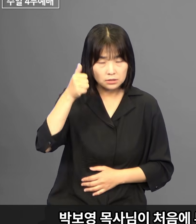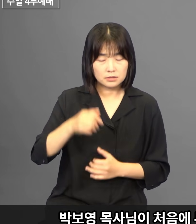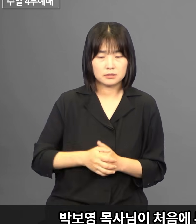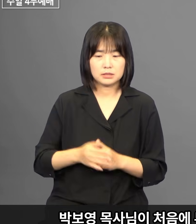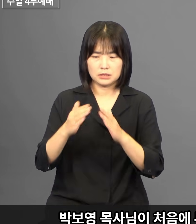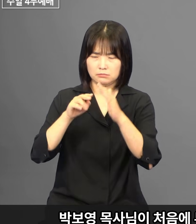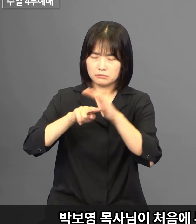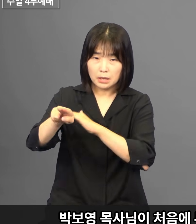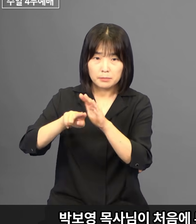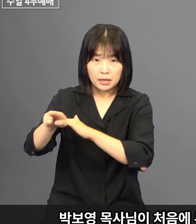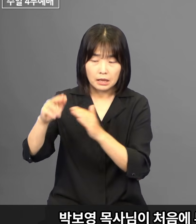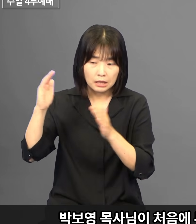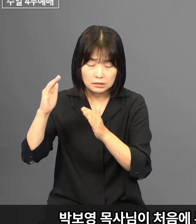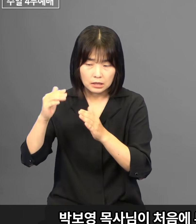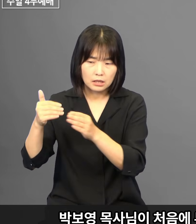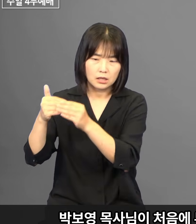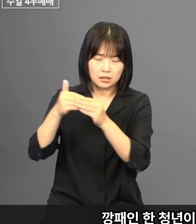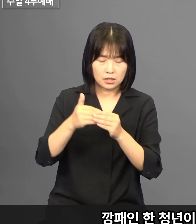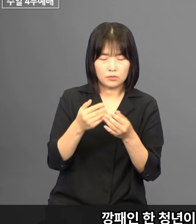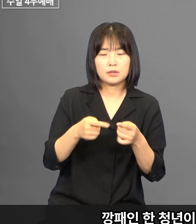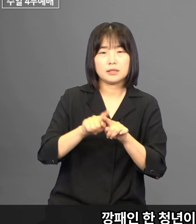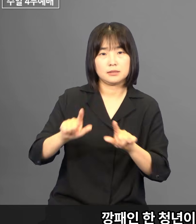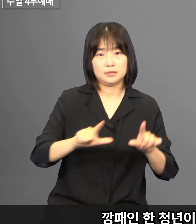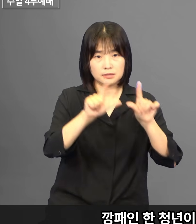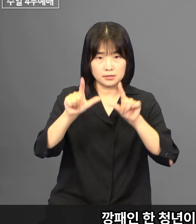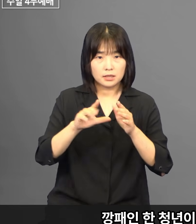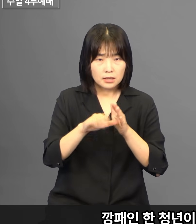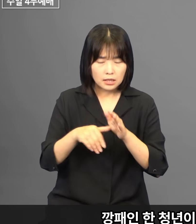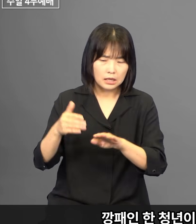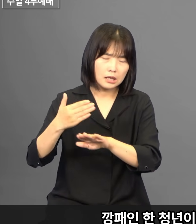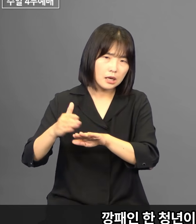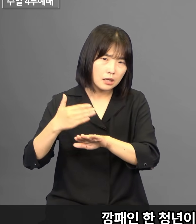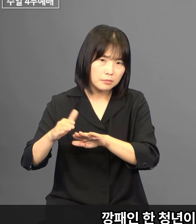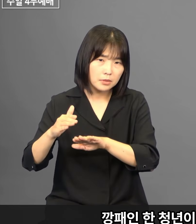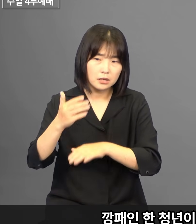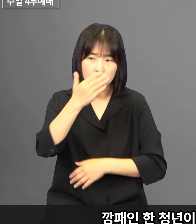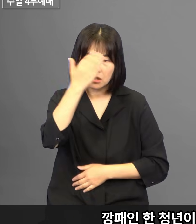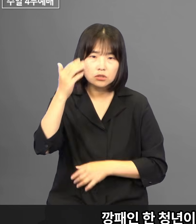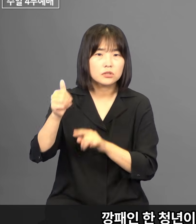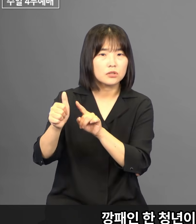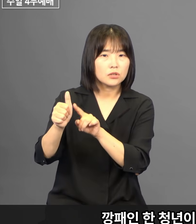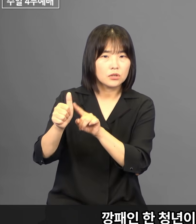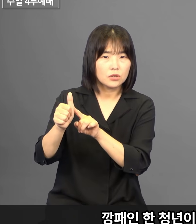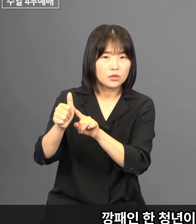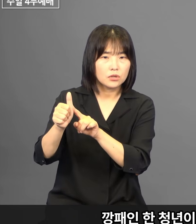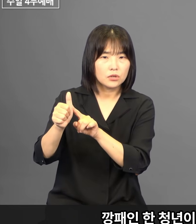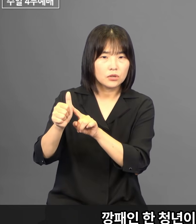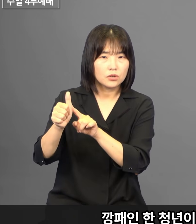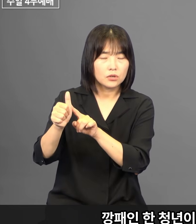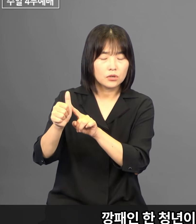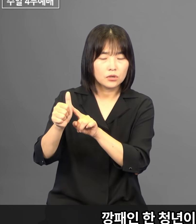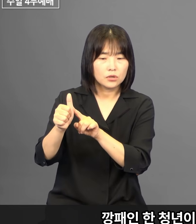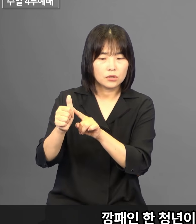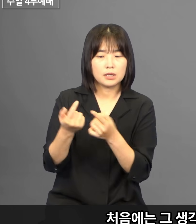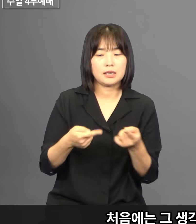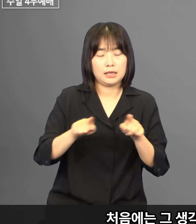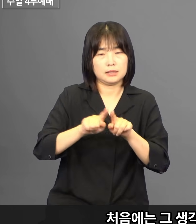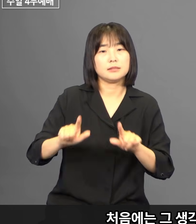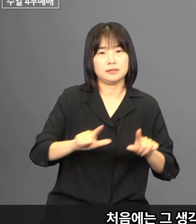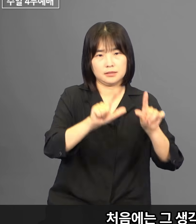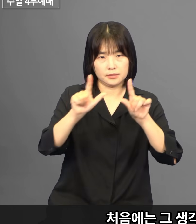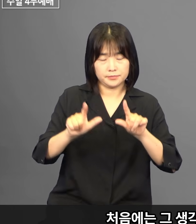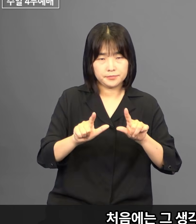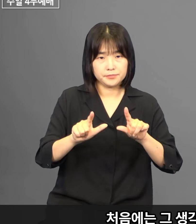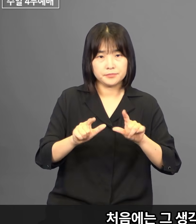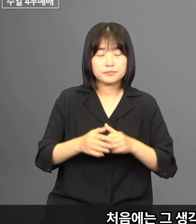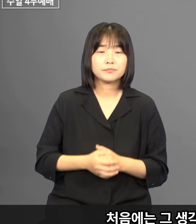함께 공동생활을 할 때 깡패인 한 청년이 공동생활에 합류했습니다.